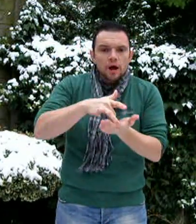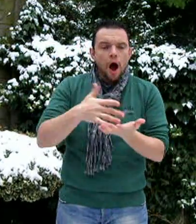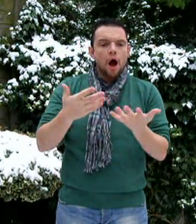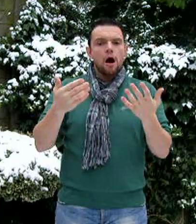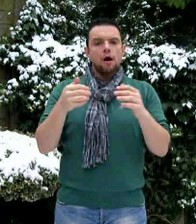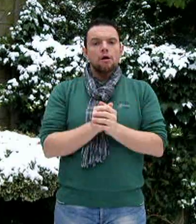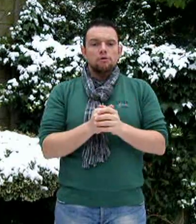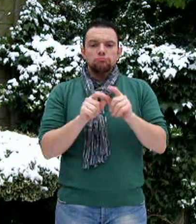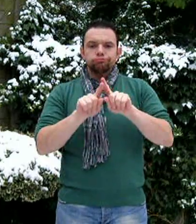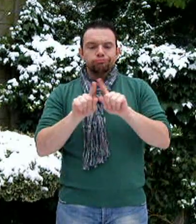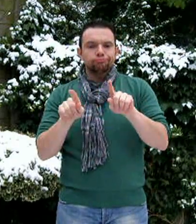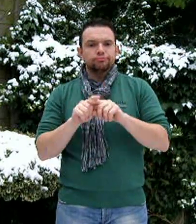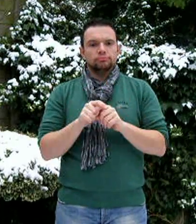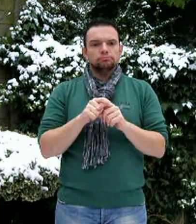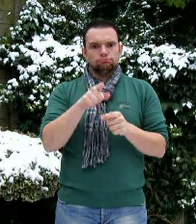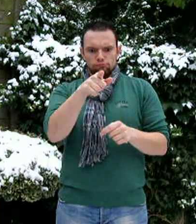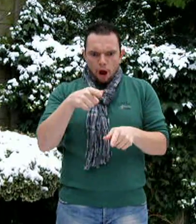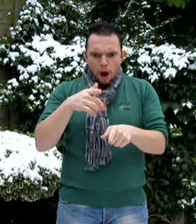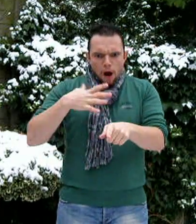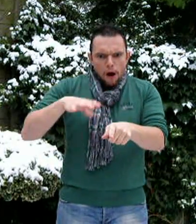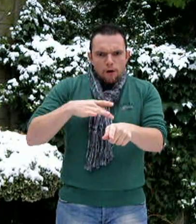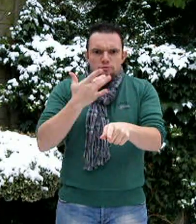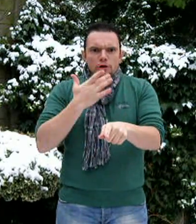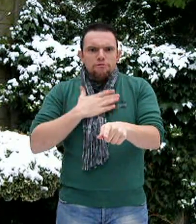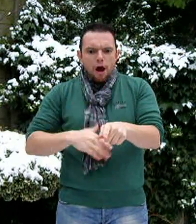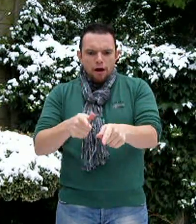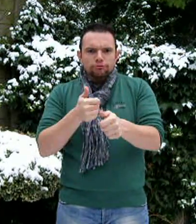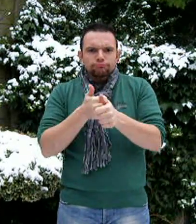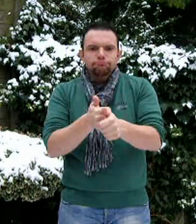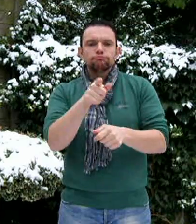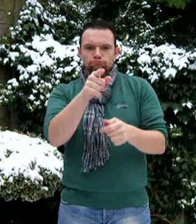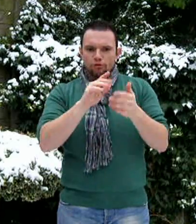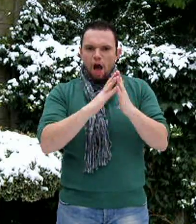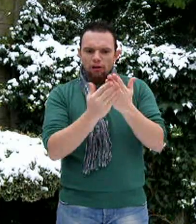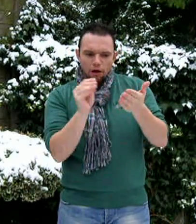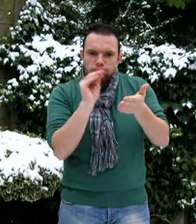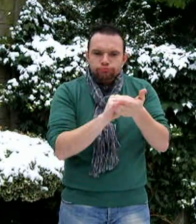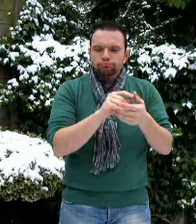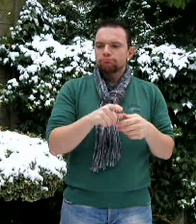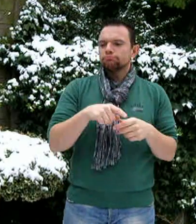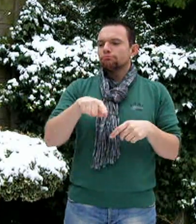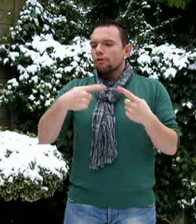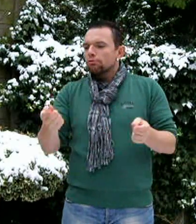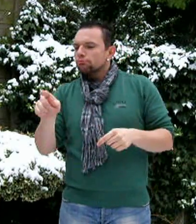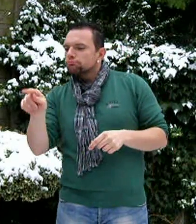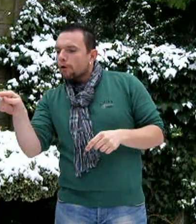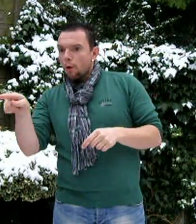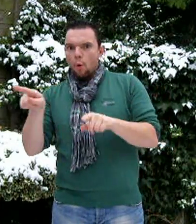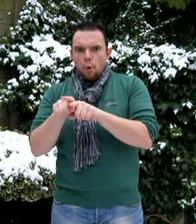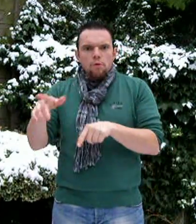dansscholen, culturele centra, musea enzovoort. Wat je zelf interessant vindt, kan je alvast noteren in